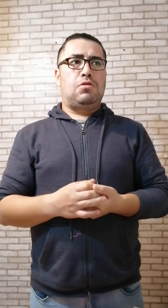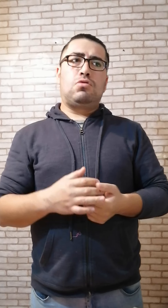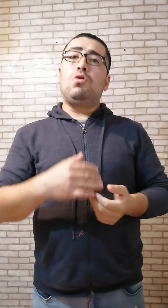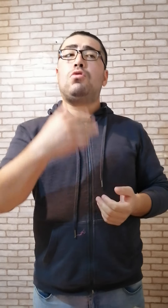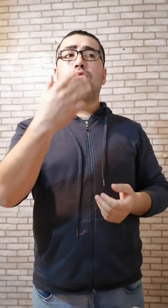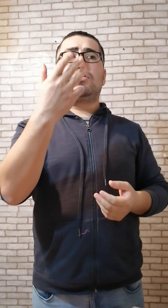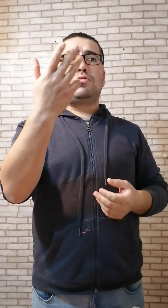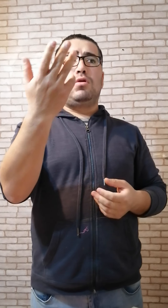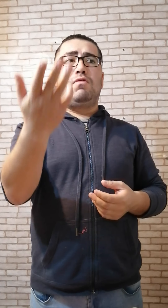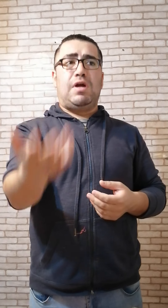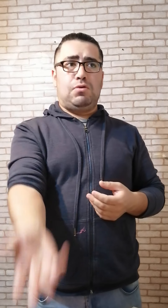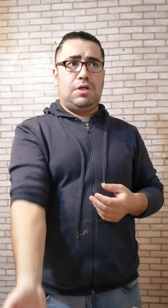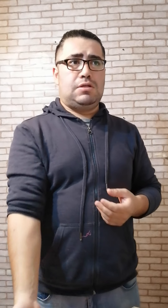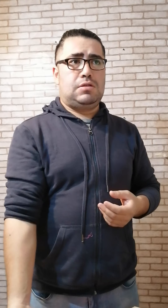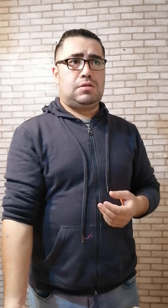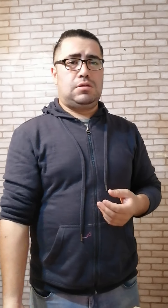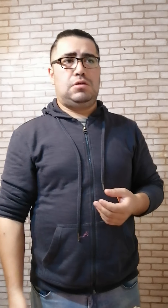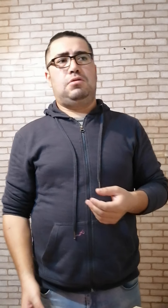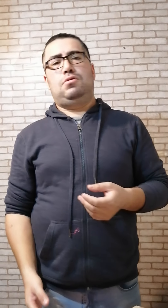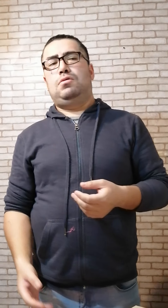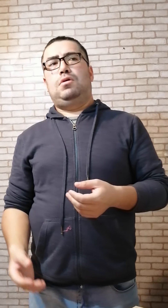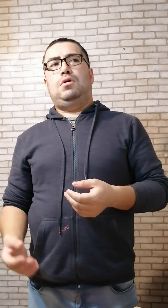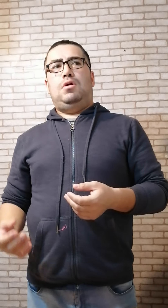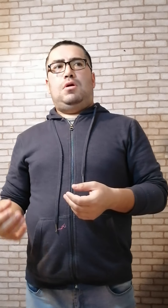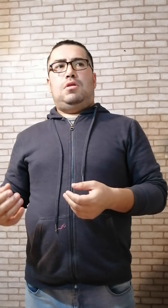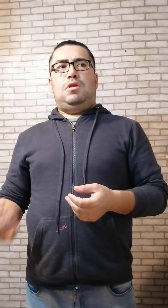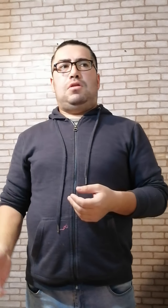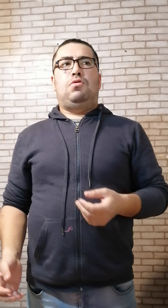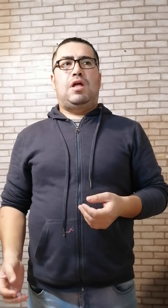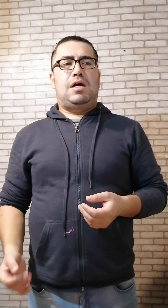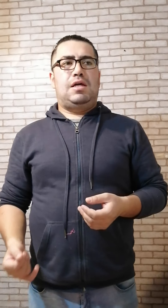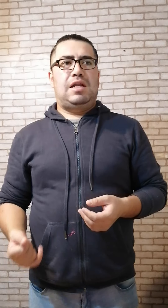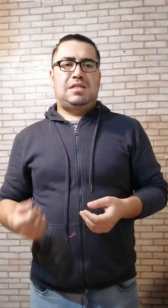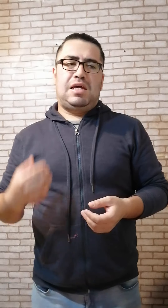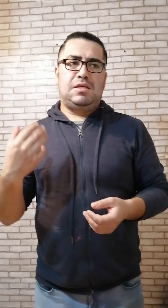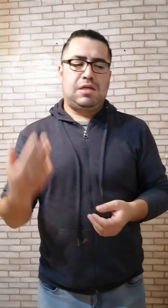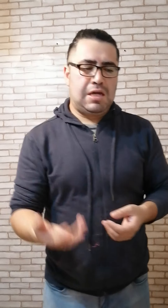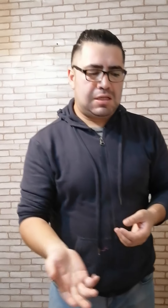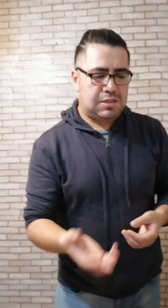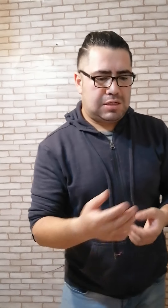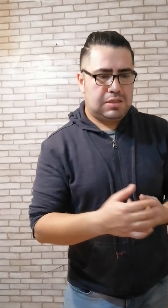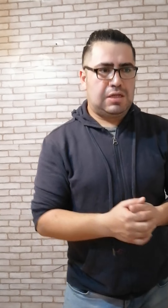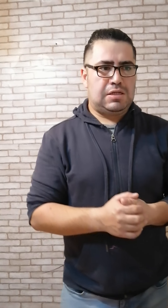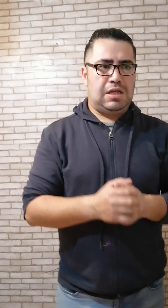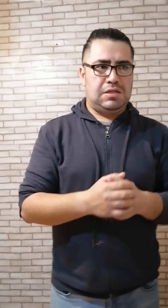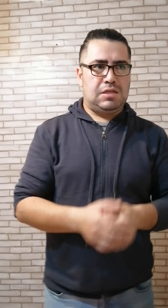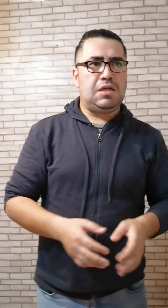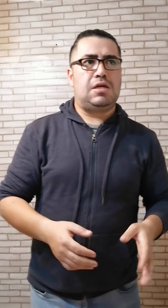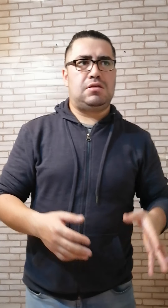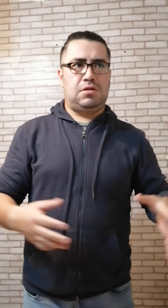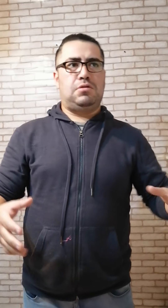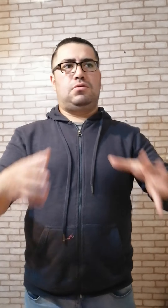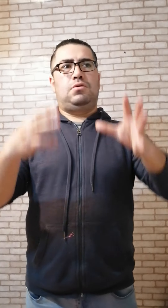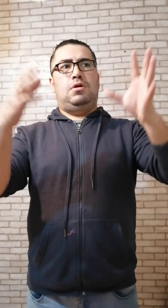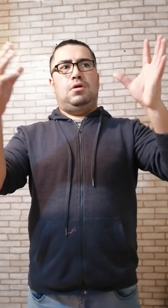todos los valores cierto de todas las enseñanzas que se le enseñan cierto